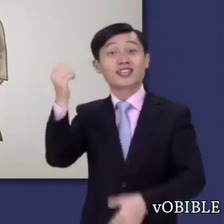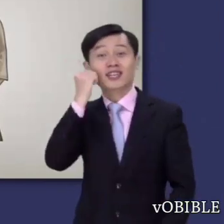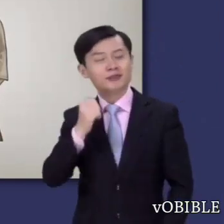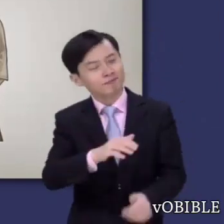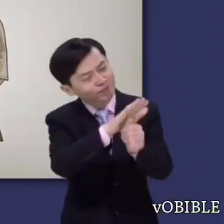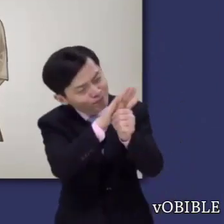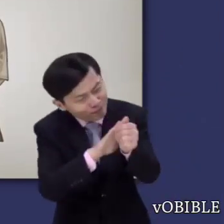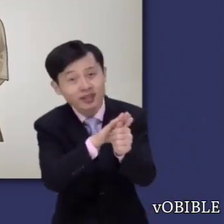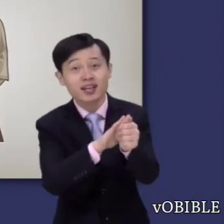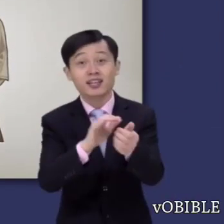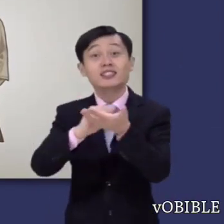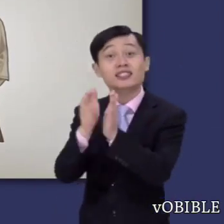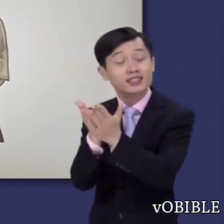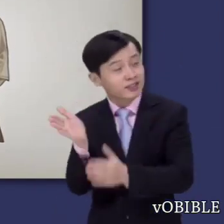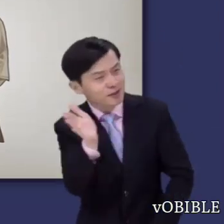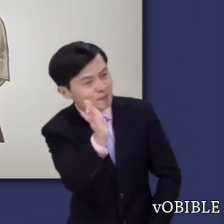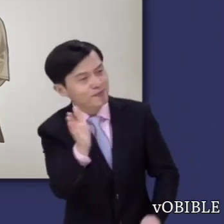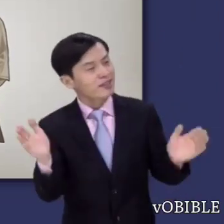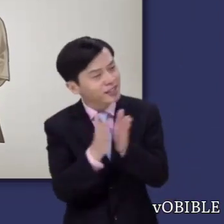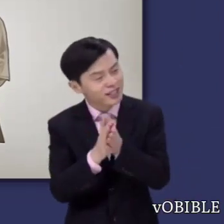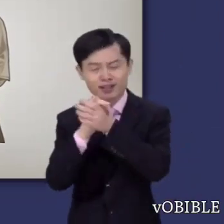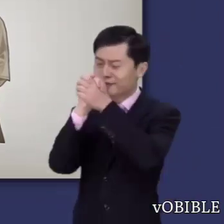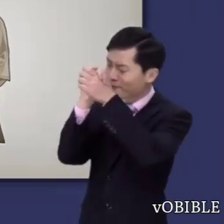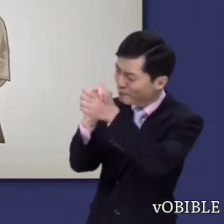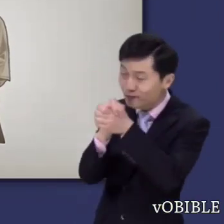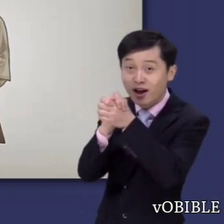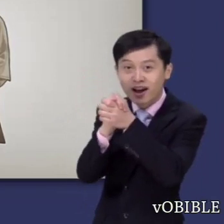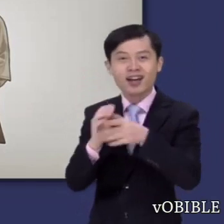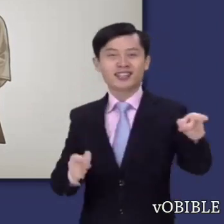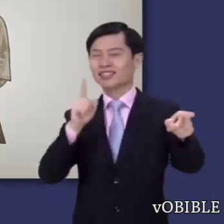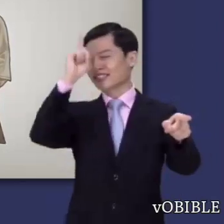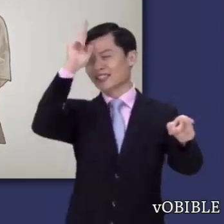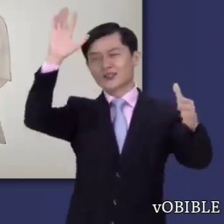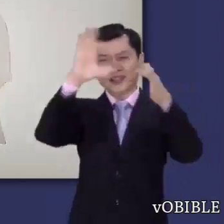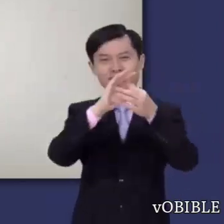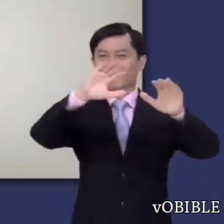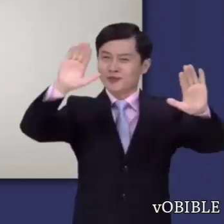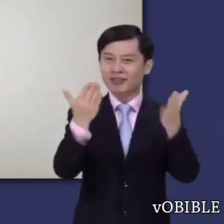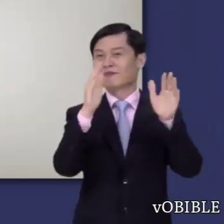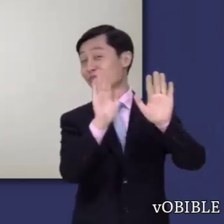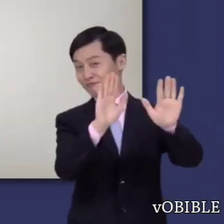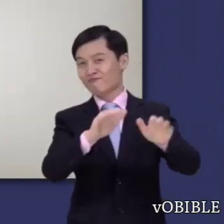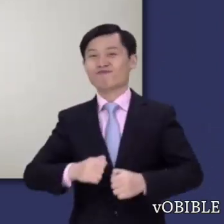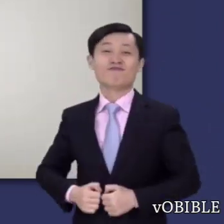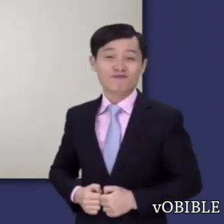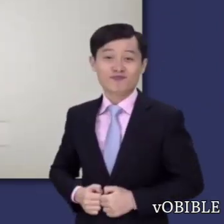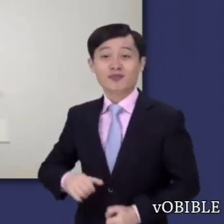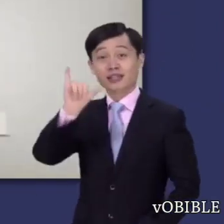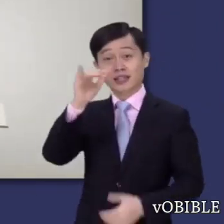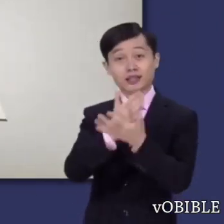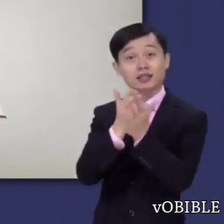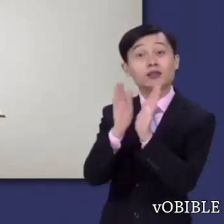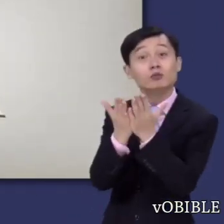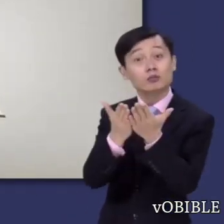祷告，并仁慈地用上帝的话语帮助他修复和上帝的关系。你读雅各书